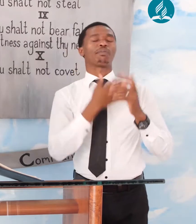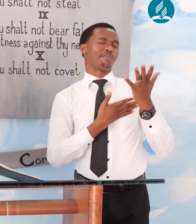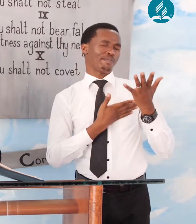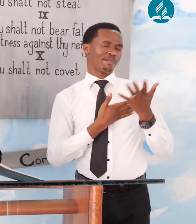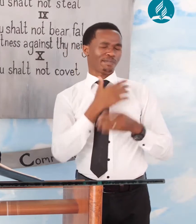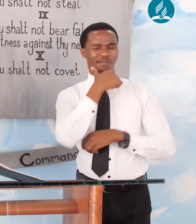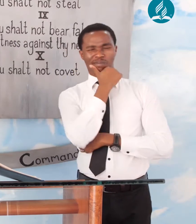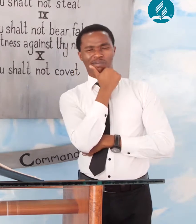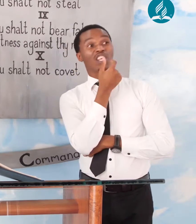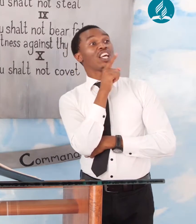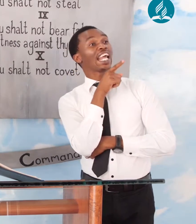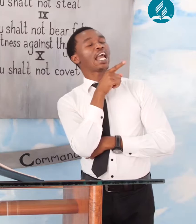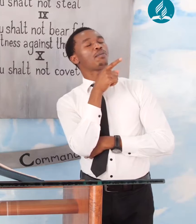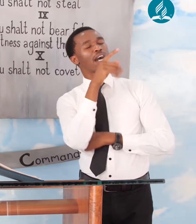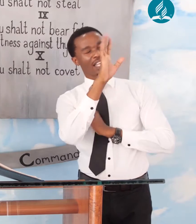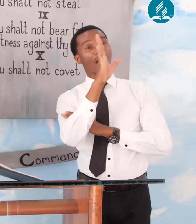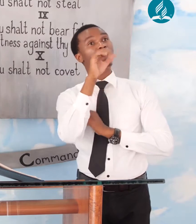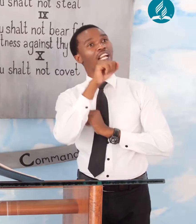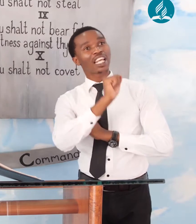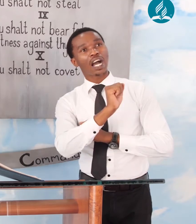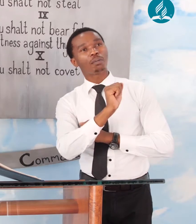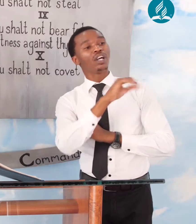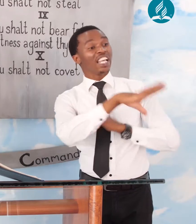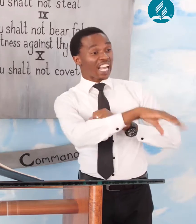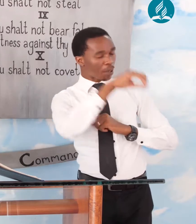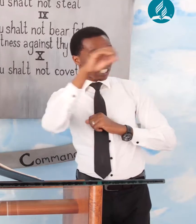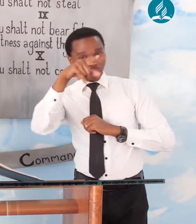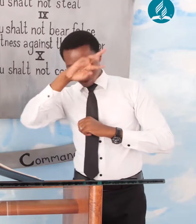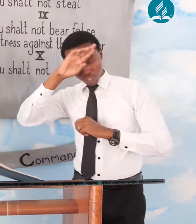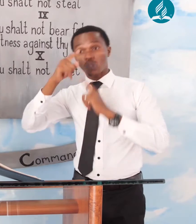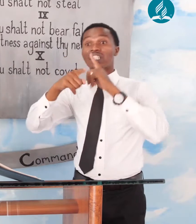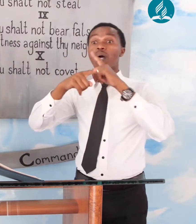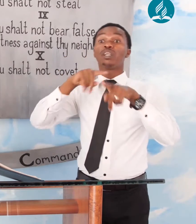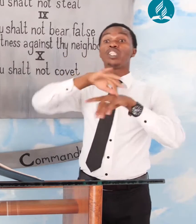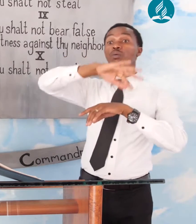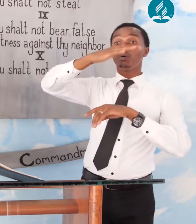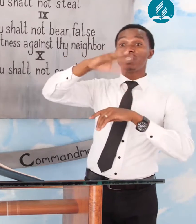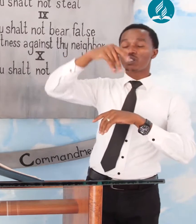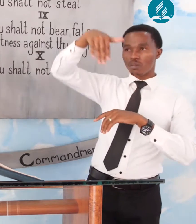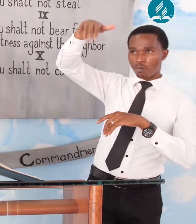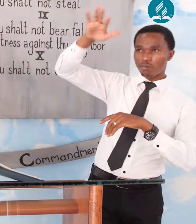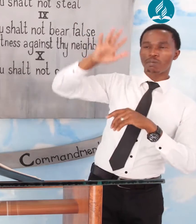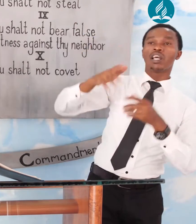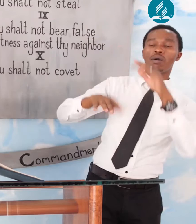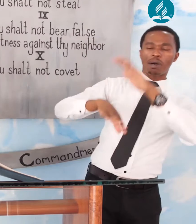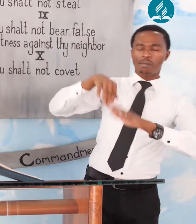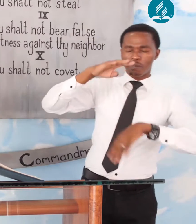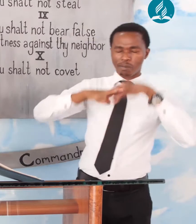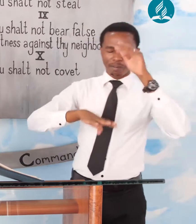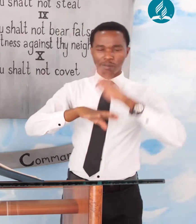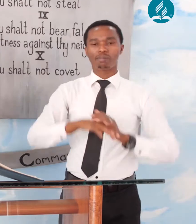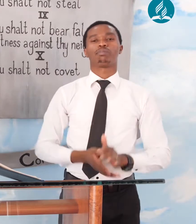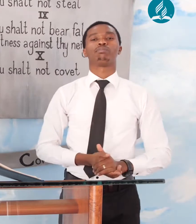mana yabo icyo yabikoreye yarabajyanye kugira ngo ibicire mu misozi miremire ibarimbure ibakure ku